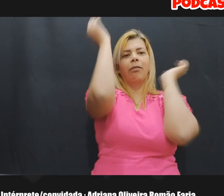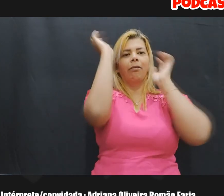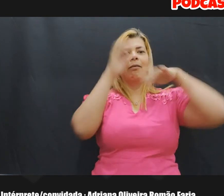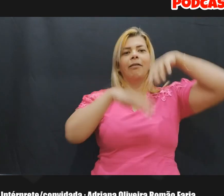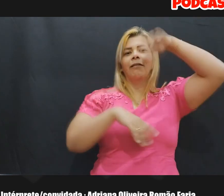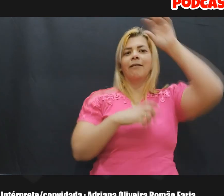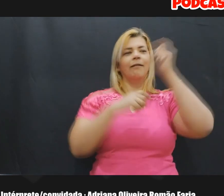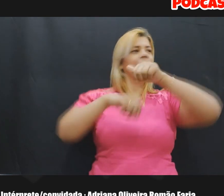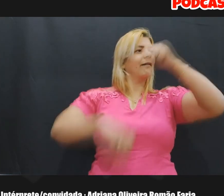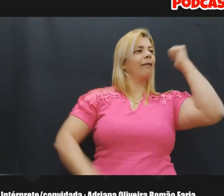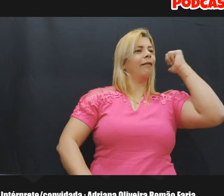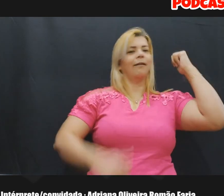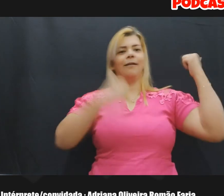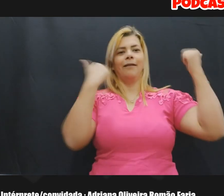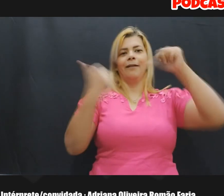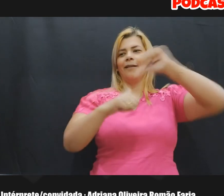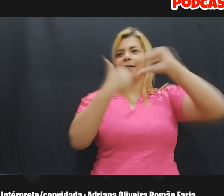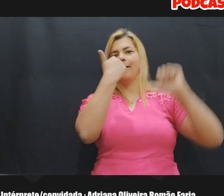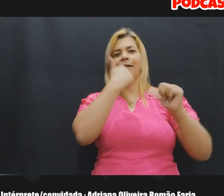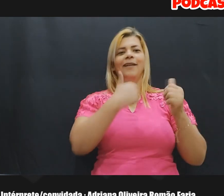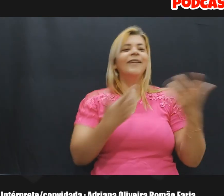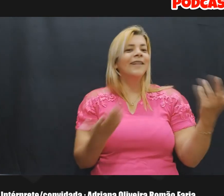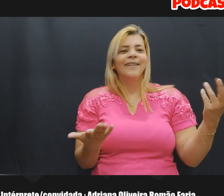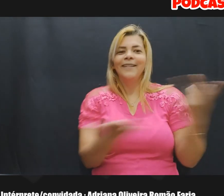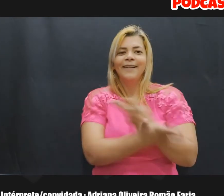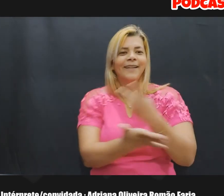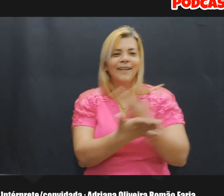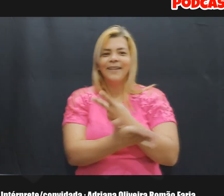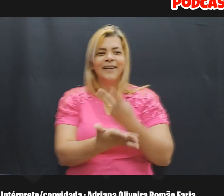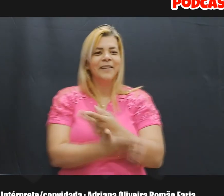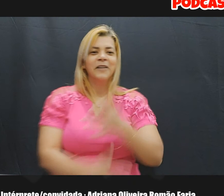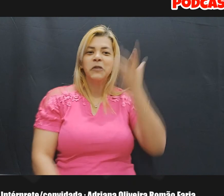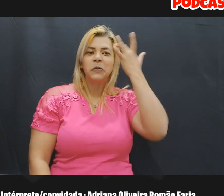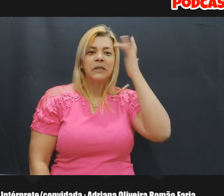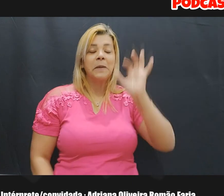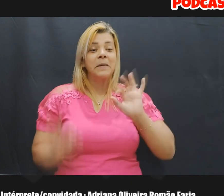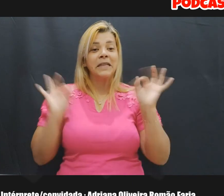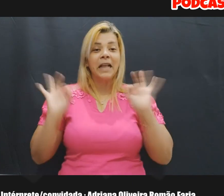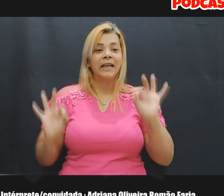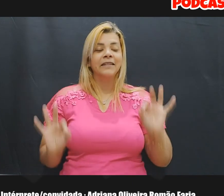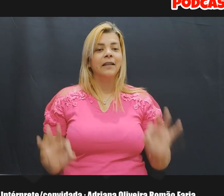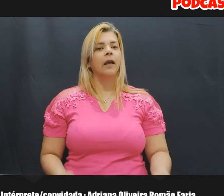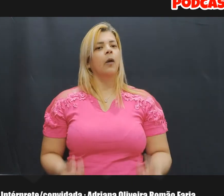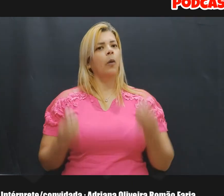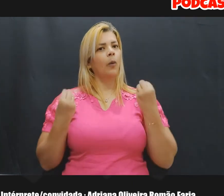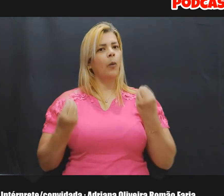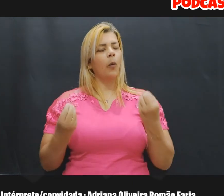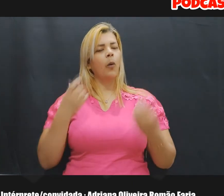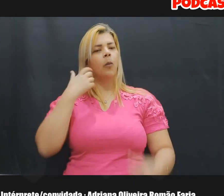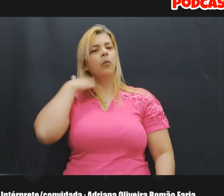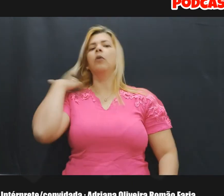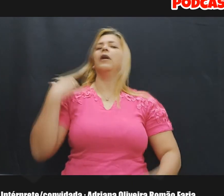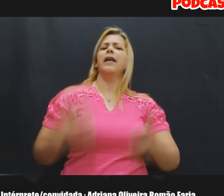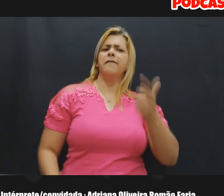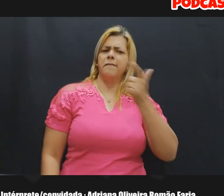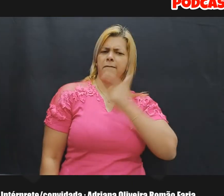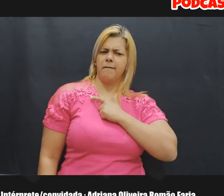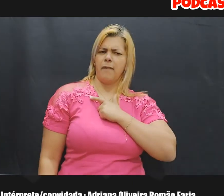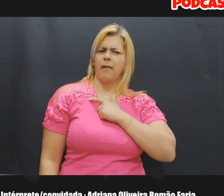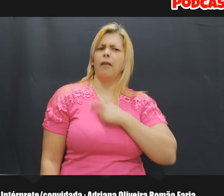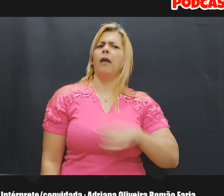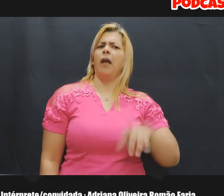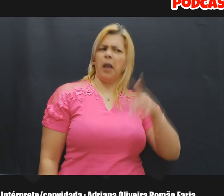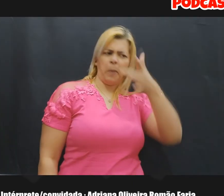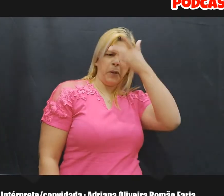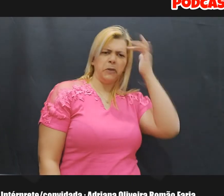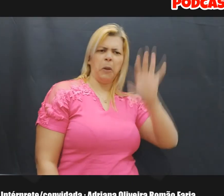ela, enfim, entendesse alguma coisa e na verdade não. Nossa, é muito vergonhoso e eu acho muito